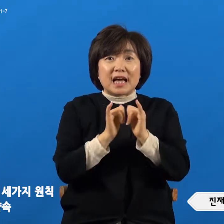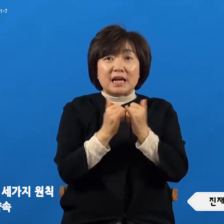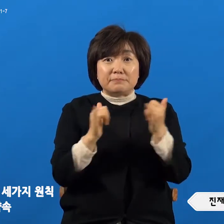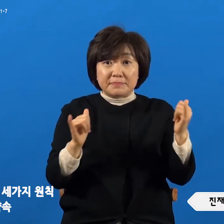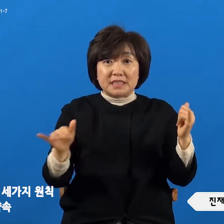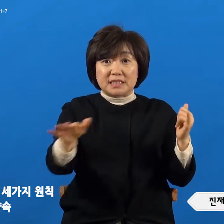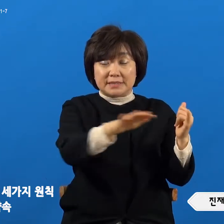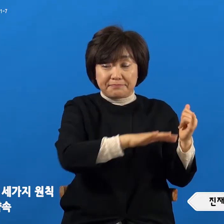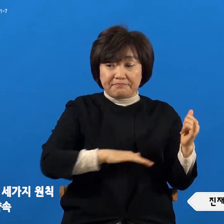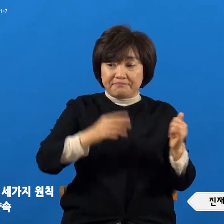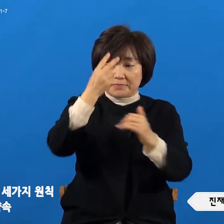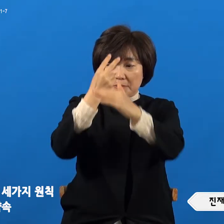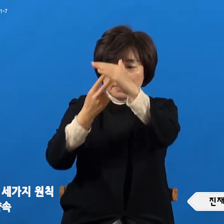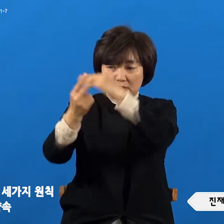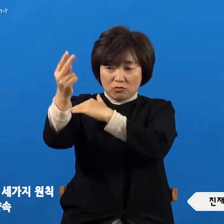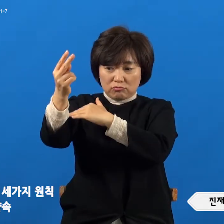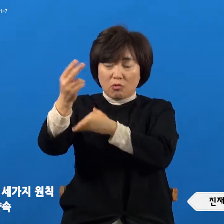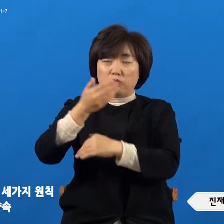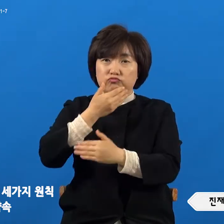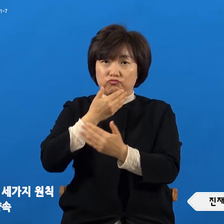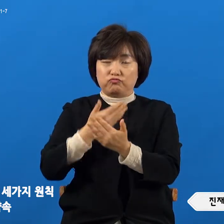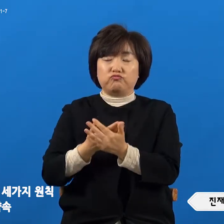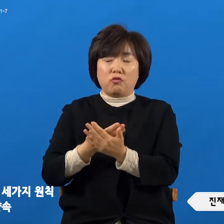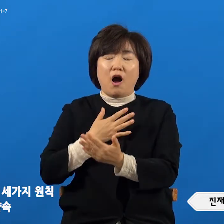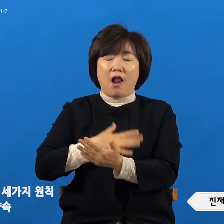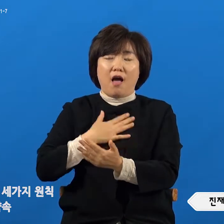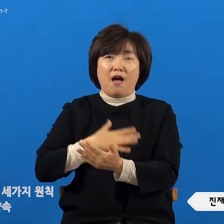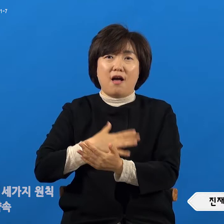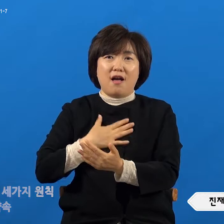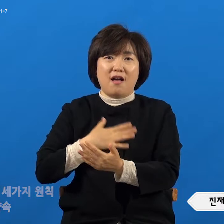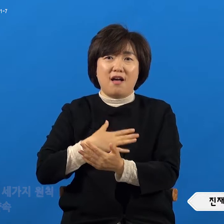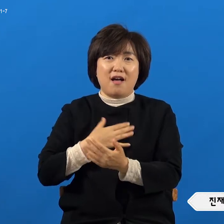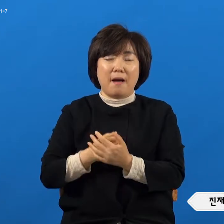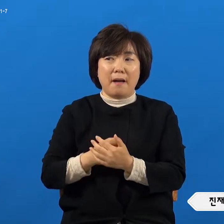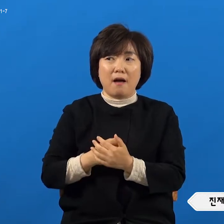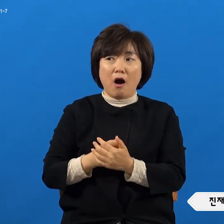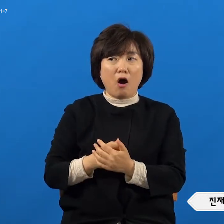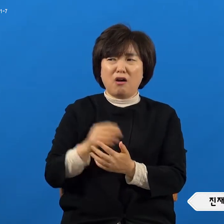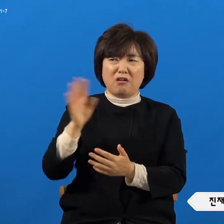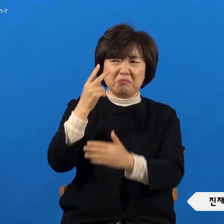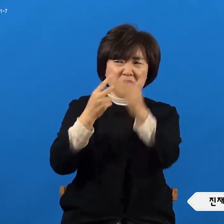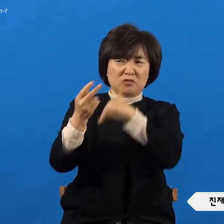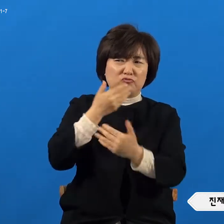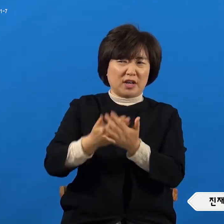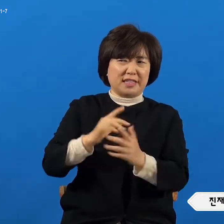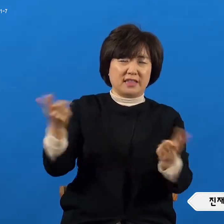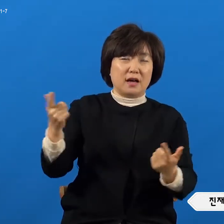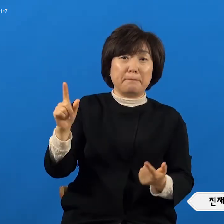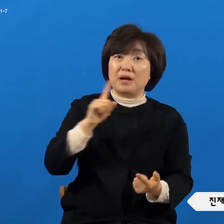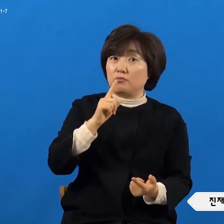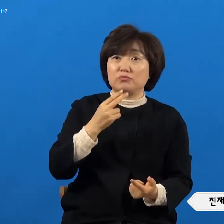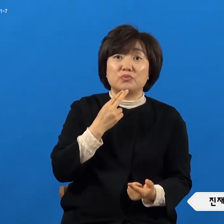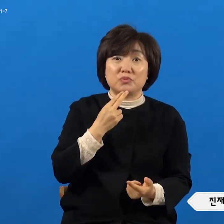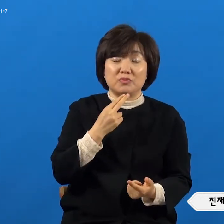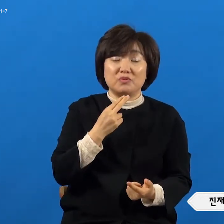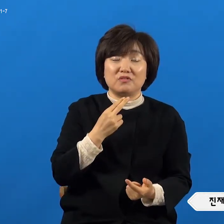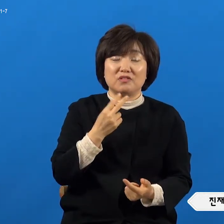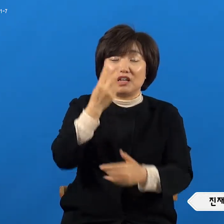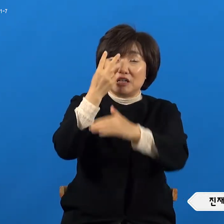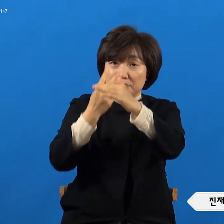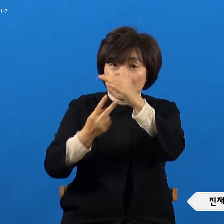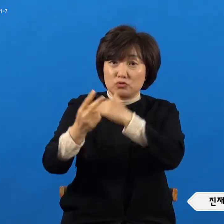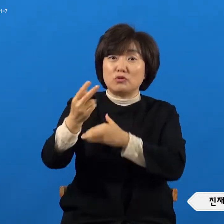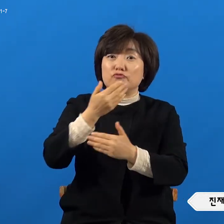사람들은 비전의 소중함을 반대하는 사람이 없습니다. 누구나 다 비전의 소중함을 이야기합니다.